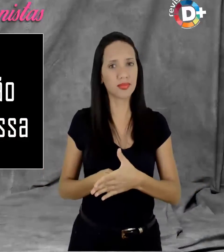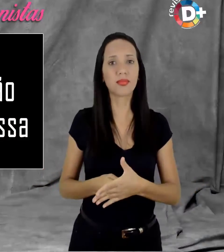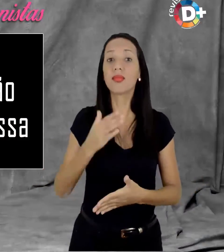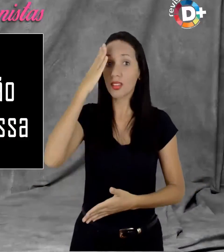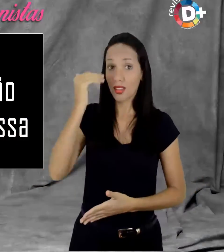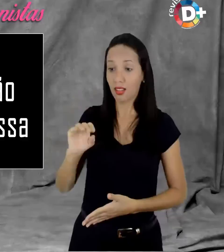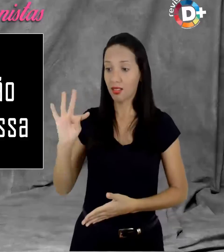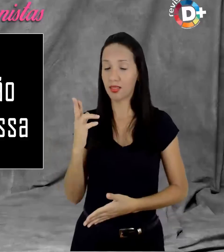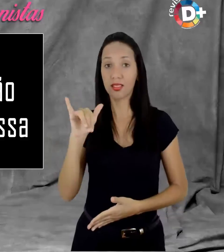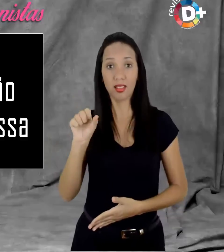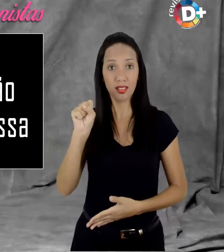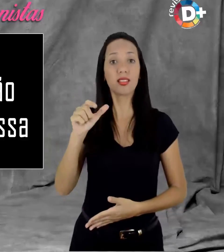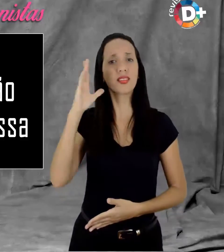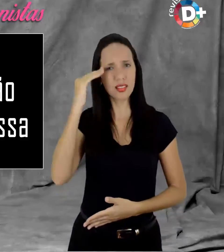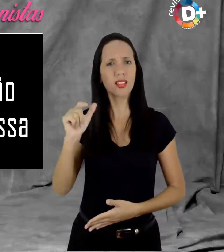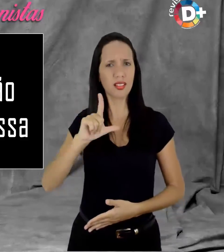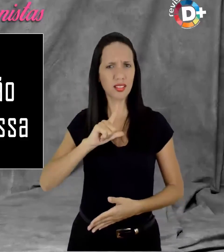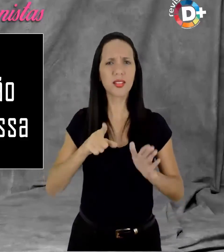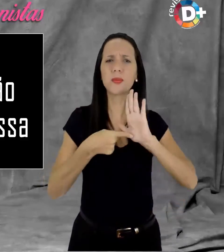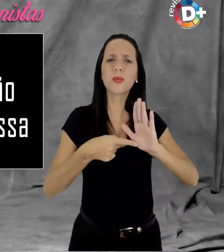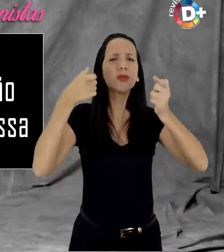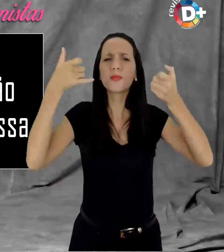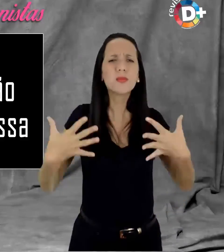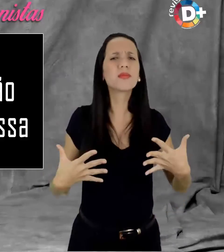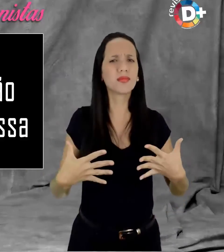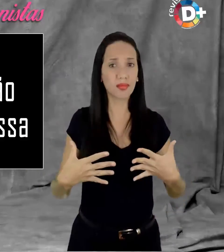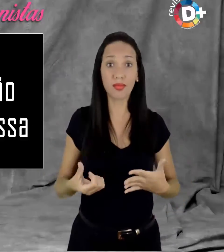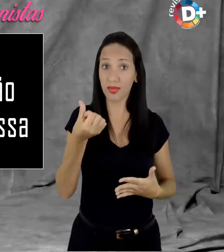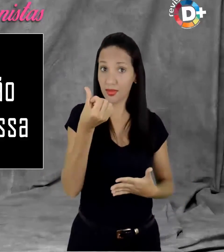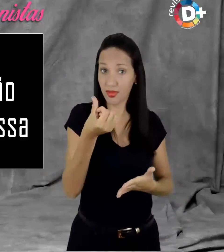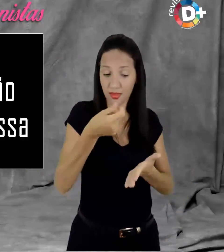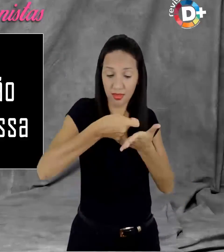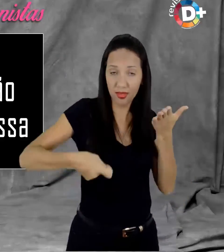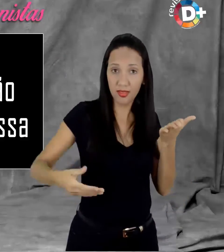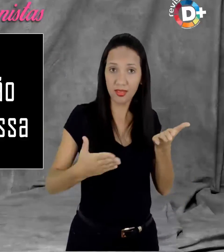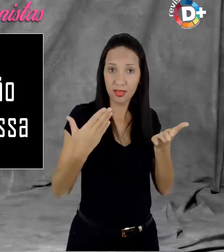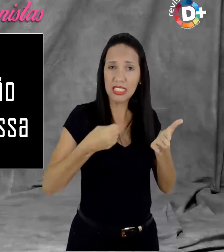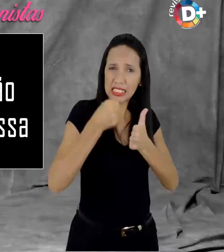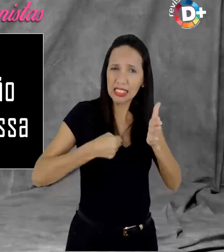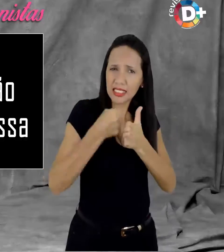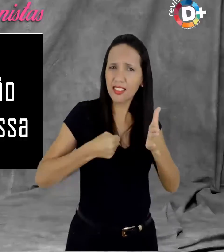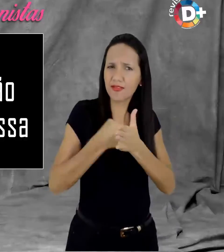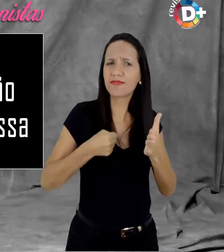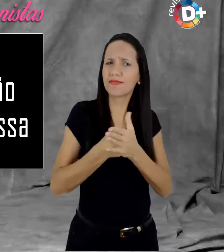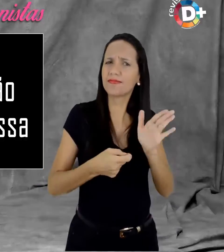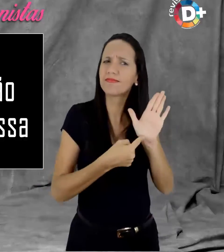pouco mais vanguardista. Ela sabe do que fala. Em seu livro, Thaís conta a batalha de